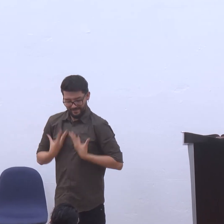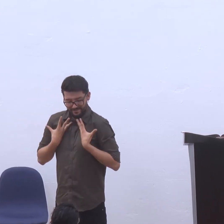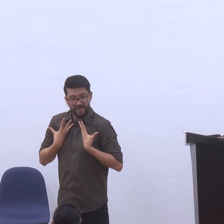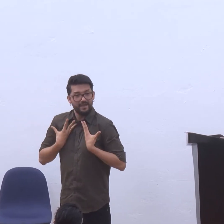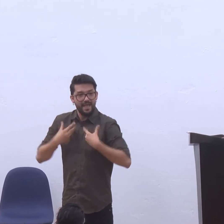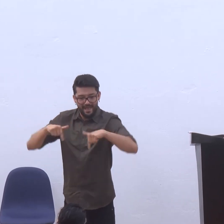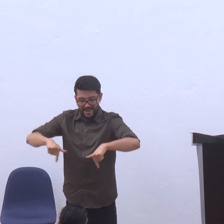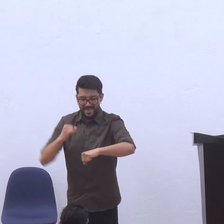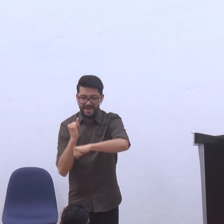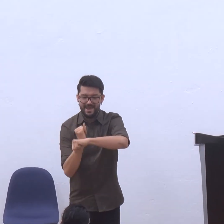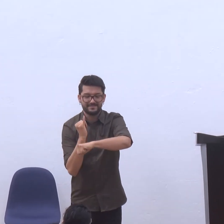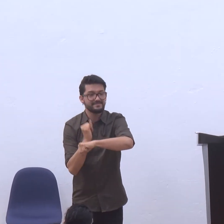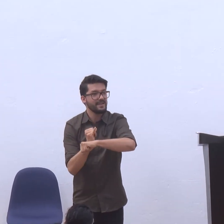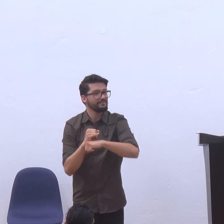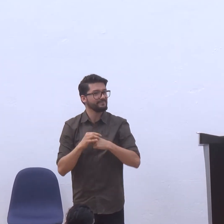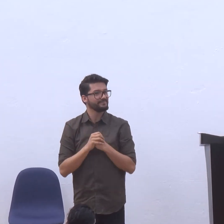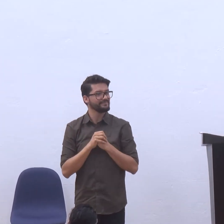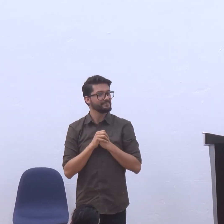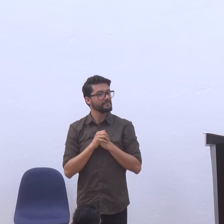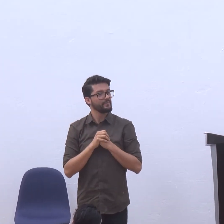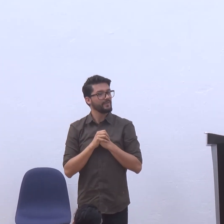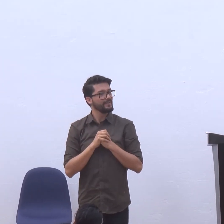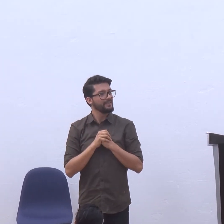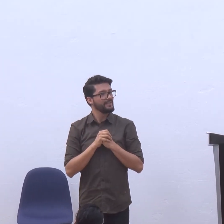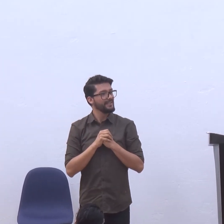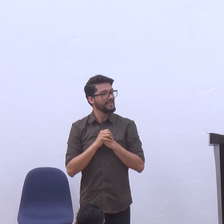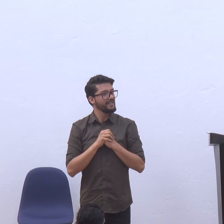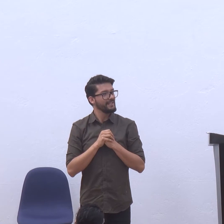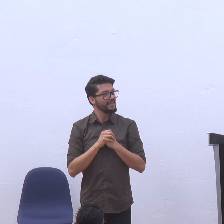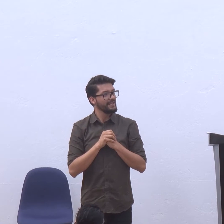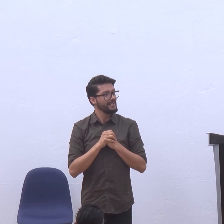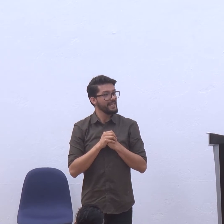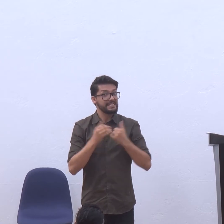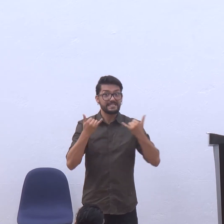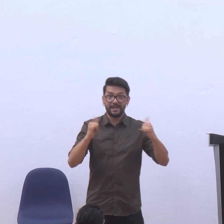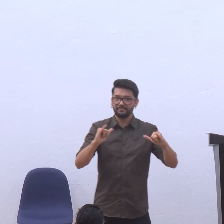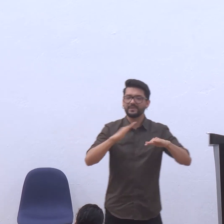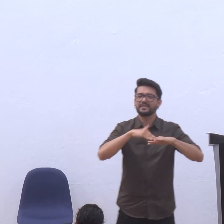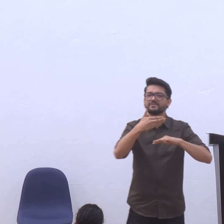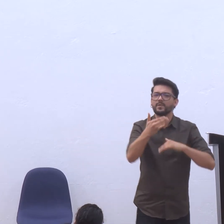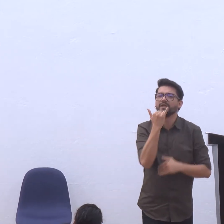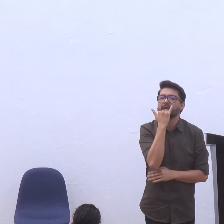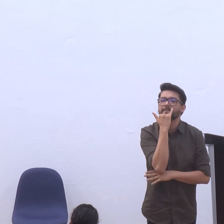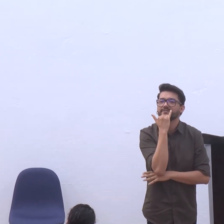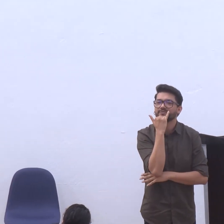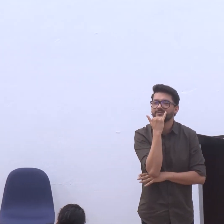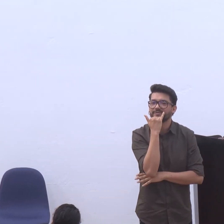en Él, Él nos dio su salvación, Él nos dio su vida y empezamos ese proceso de la vida de fe.